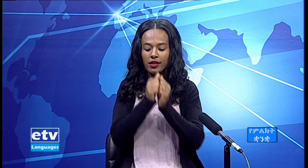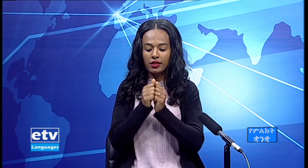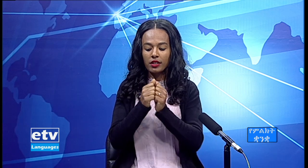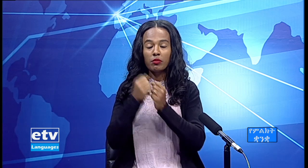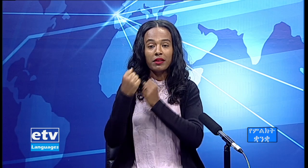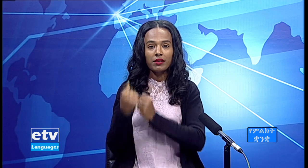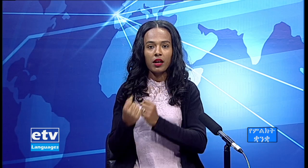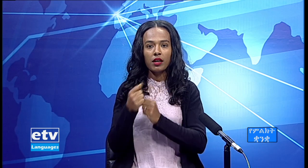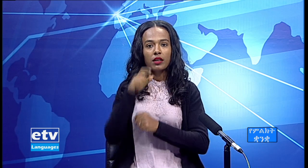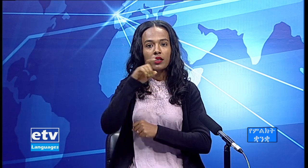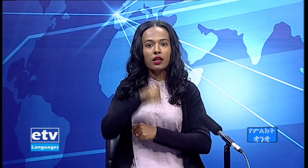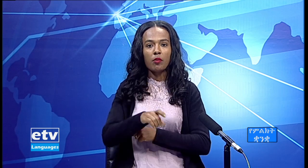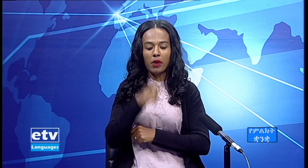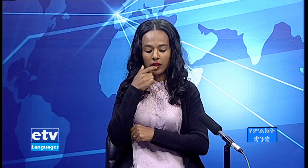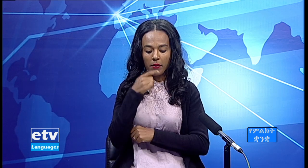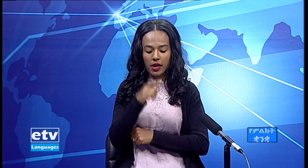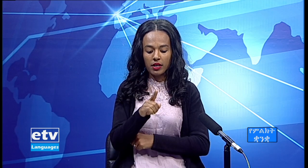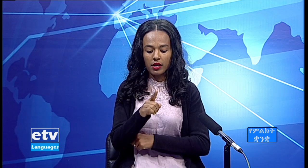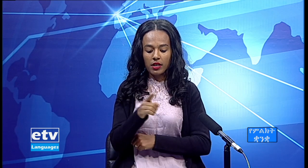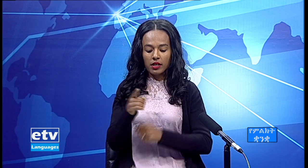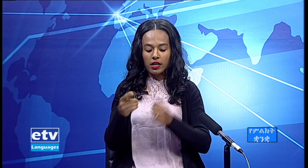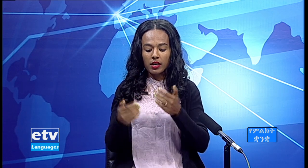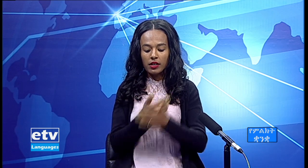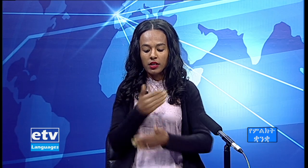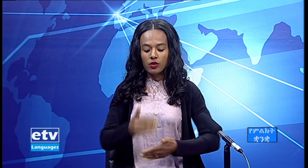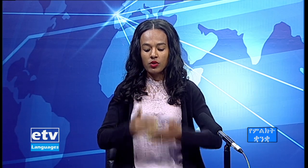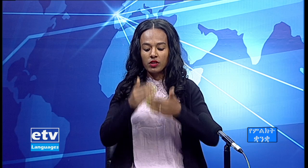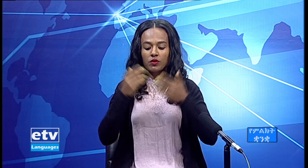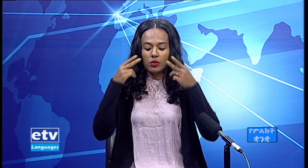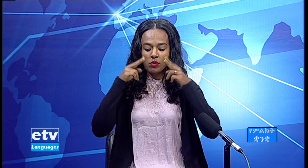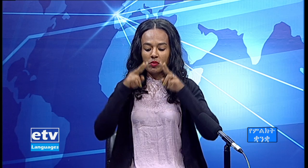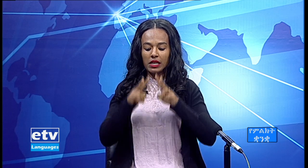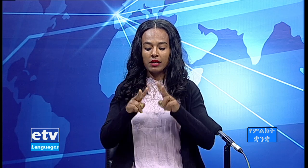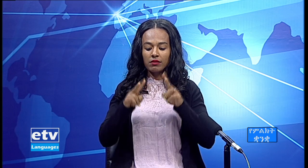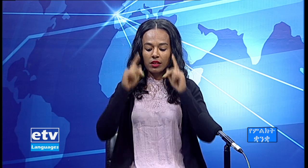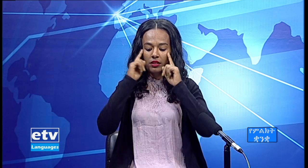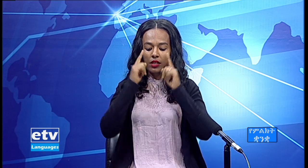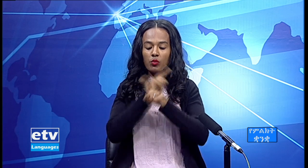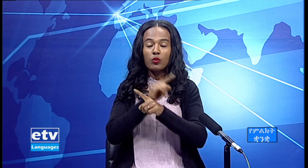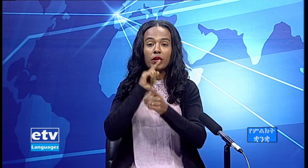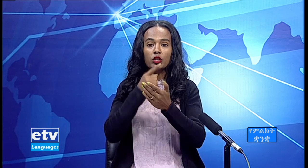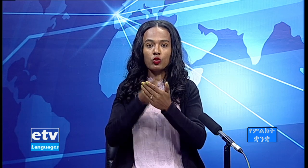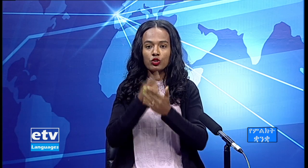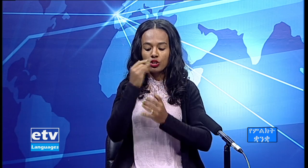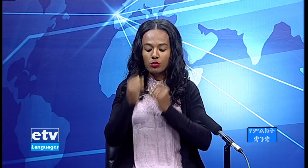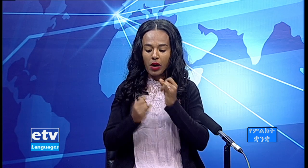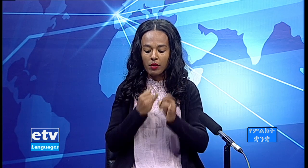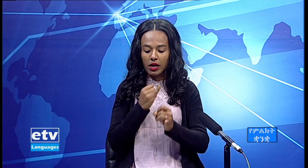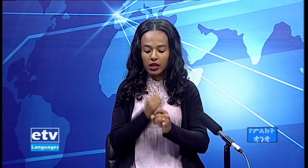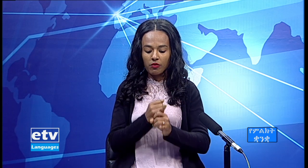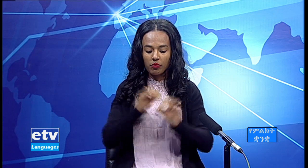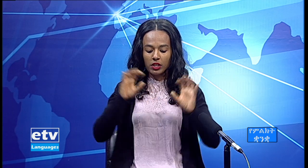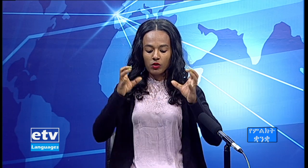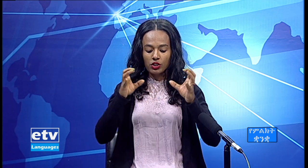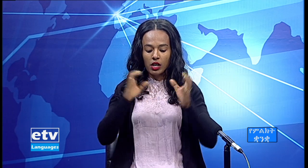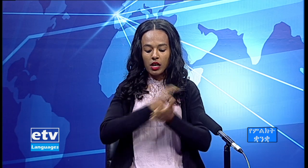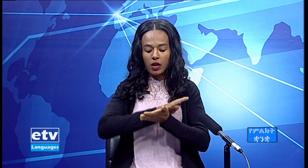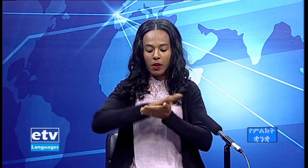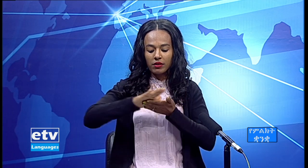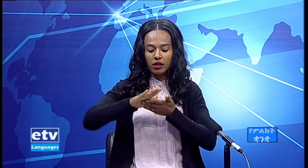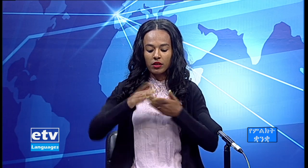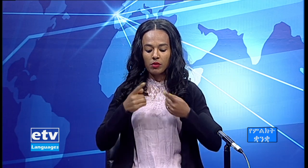በውስጣዊ አንድነት ማጠናከር ይገባል ተባለ። የህዳሴው ግድብን በሚመለከት የተዛቡ መረጃዎችን በዓለም አቀፍ